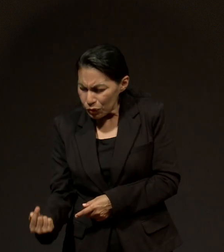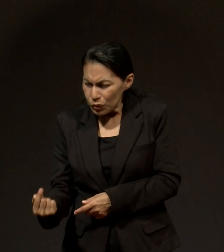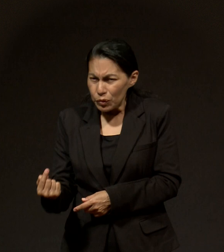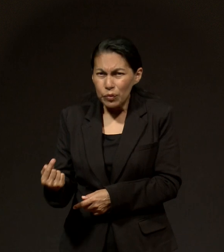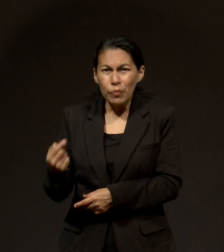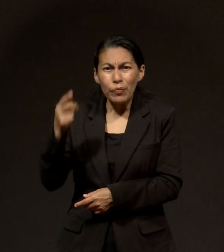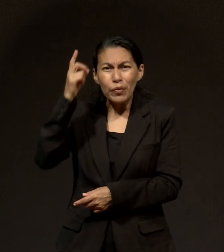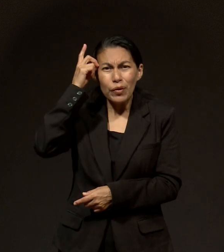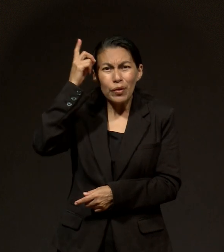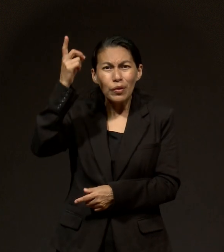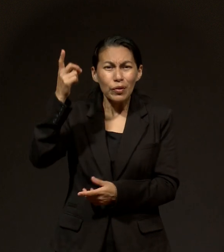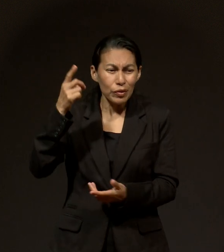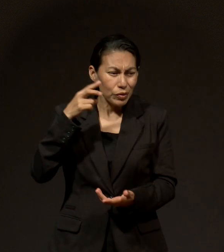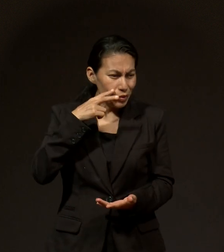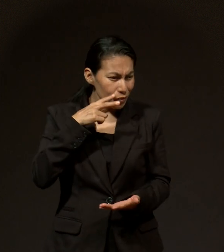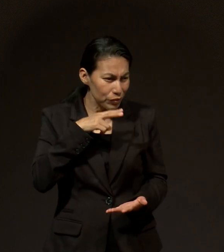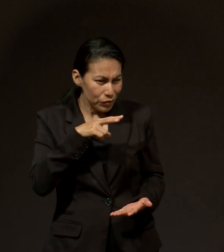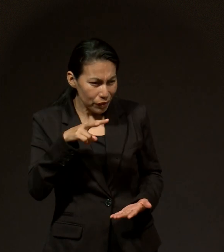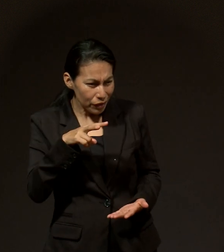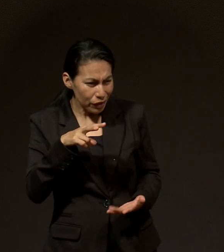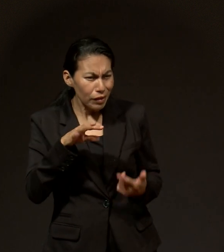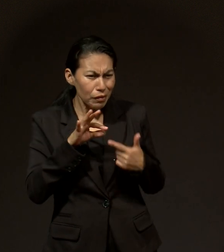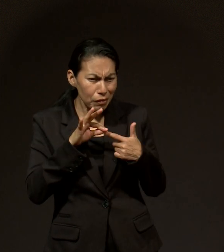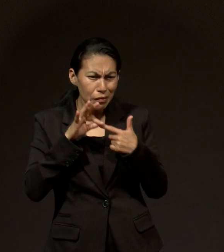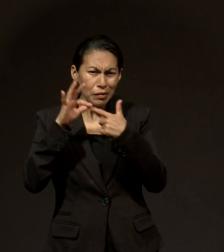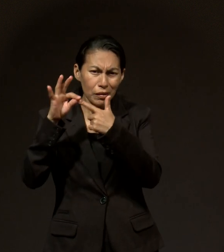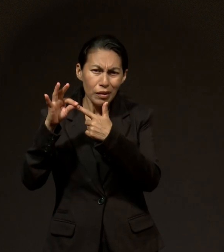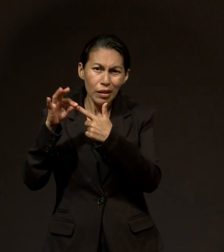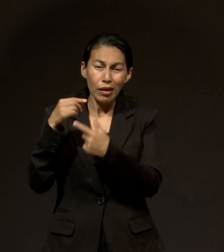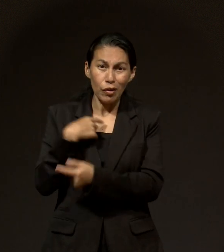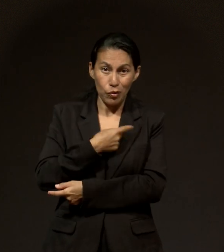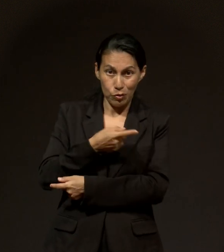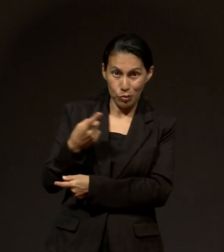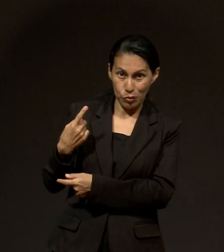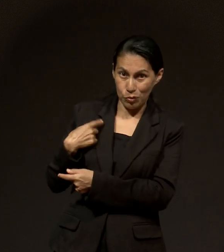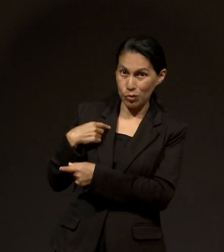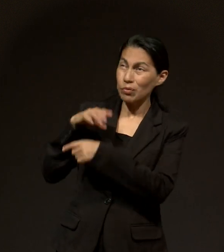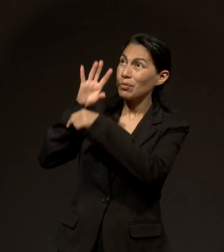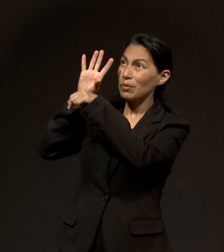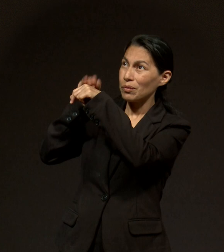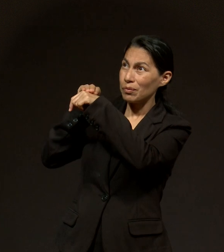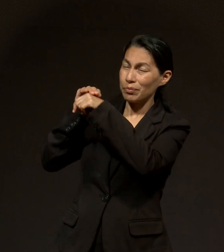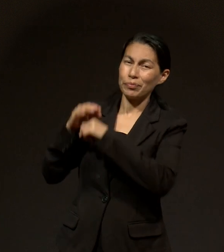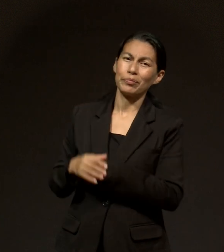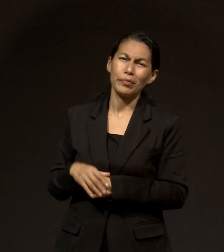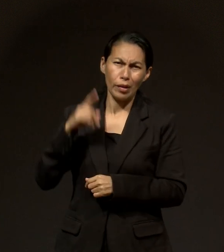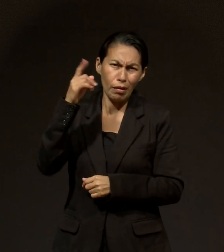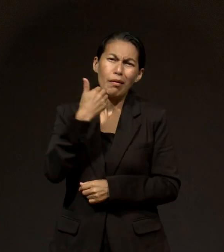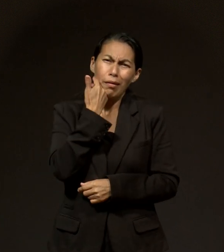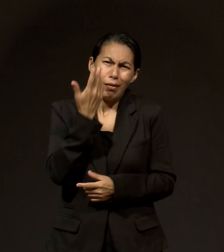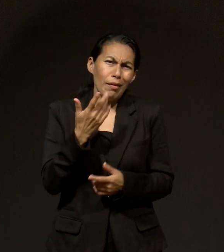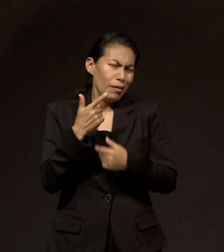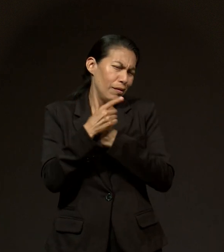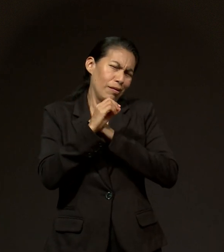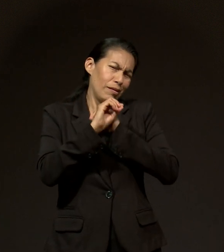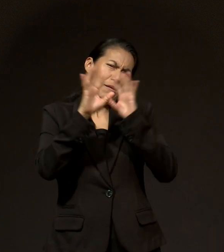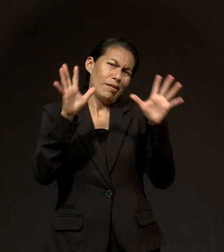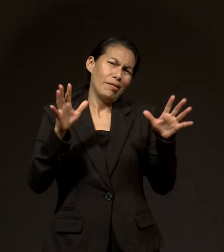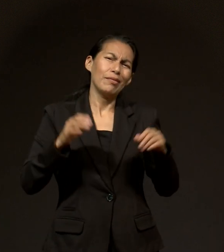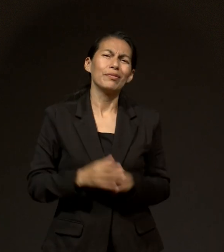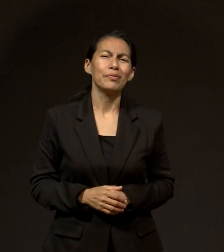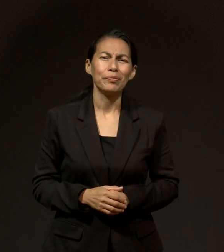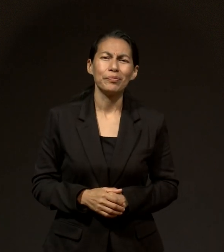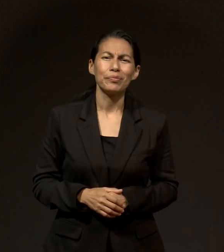deseamos de todo corazón, Él nos guía. Él está ansioso de dirigirnos. Él está